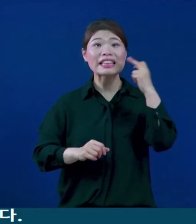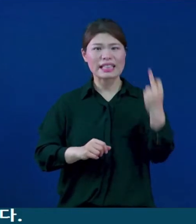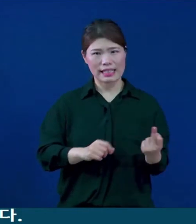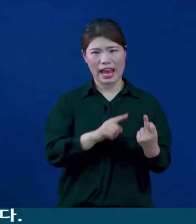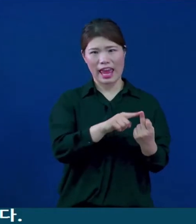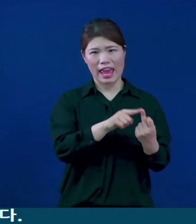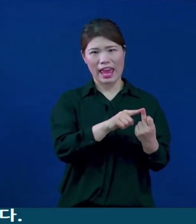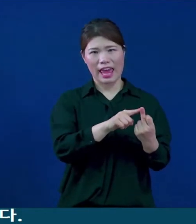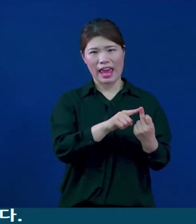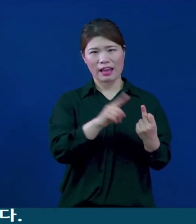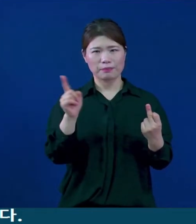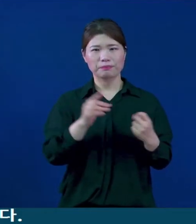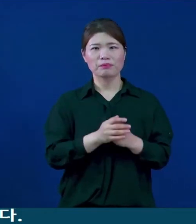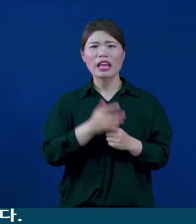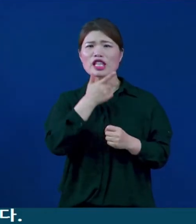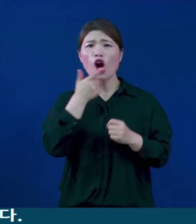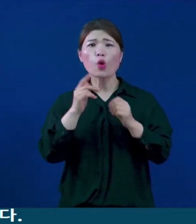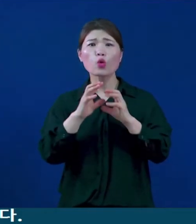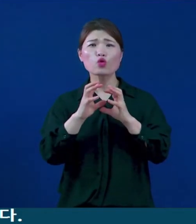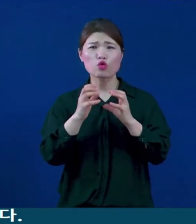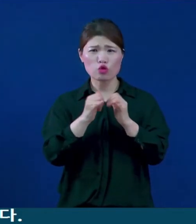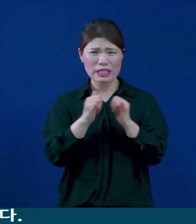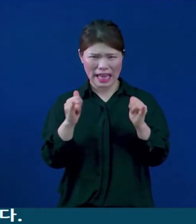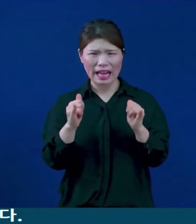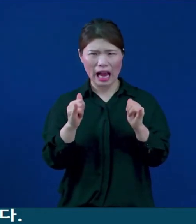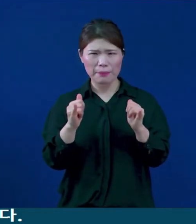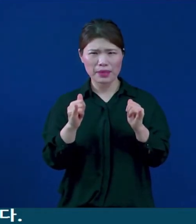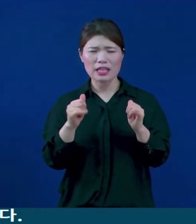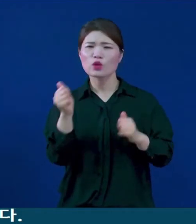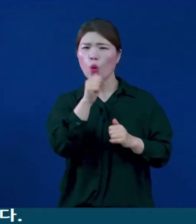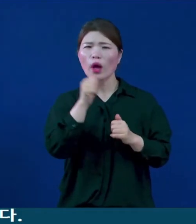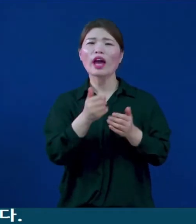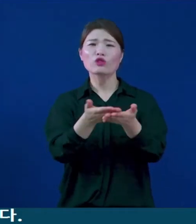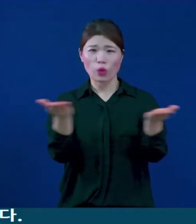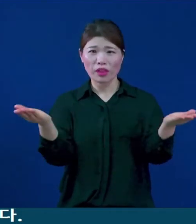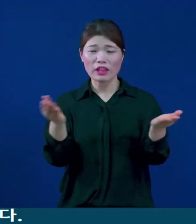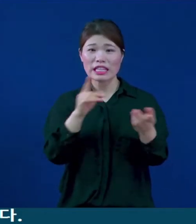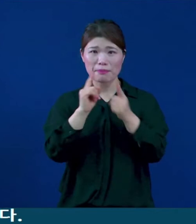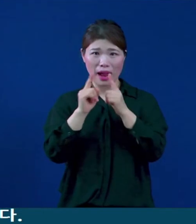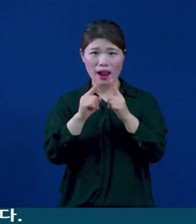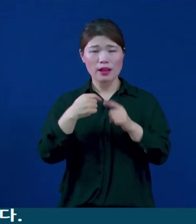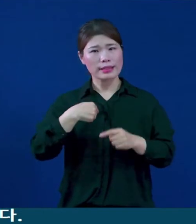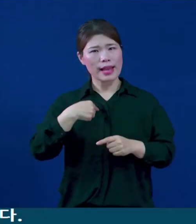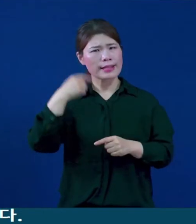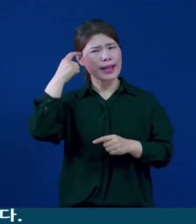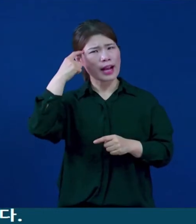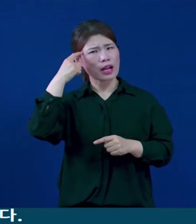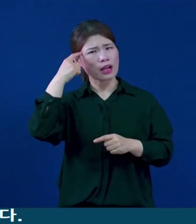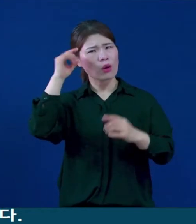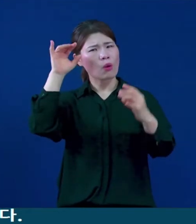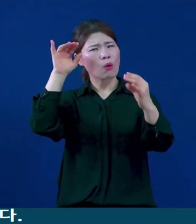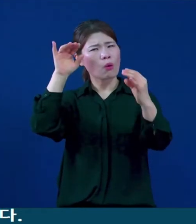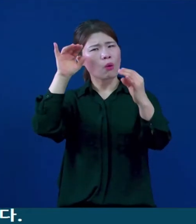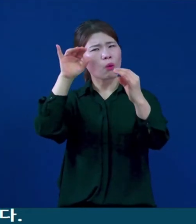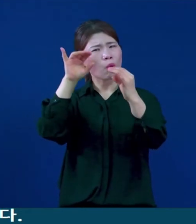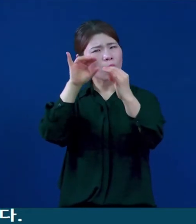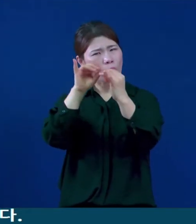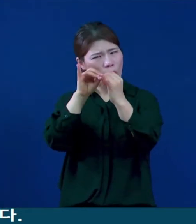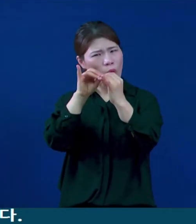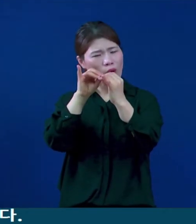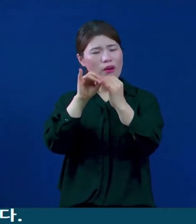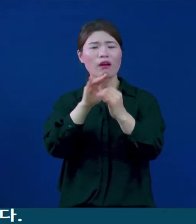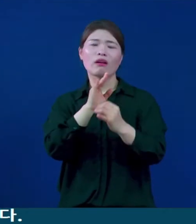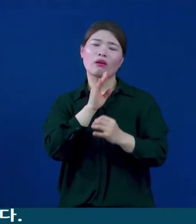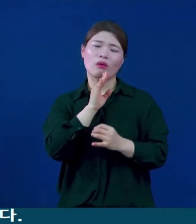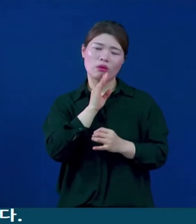윌리엄 바클레이가 소개하고 있는 그 소개문하고 저 그림하고 제 묵상이 이렇게 일치돼서 마음이 아주 오랫동안